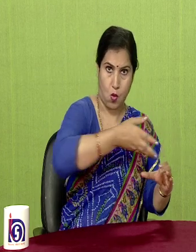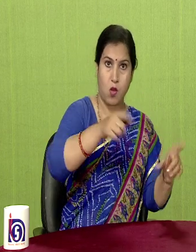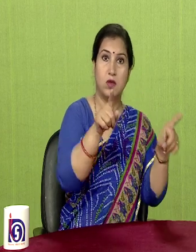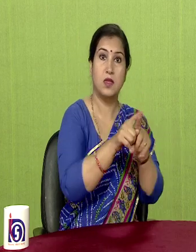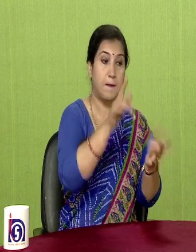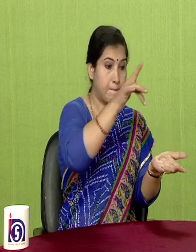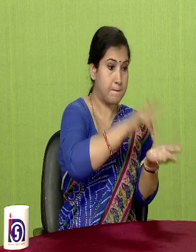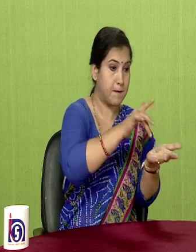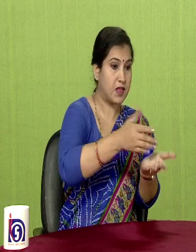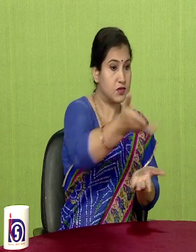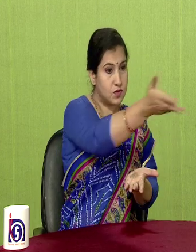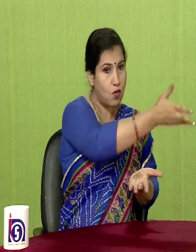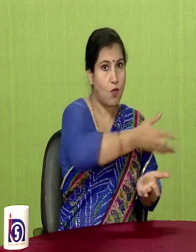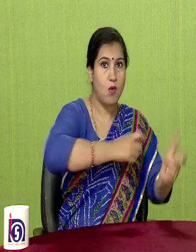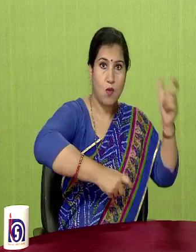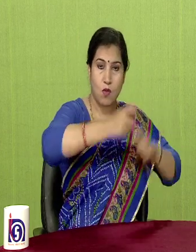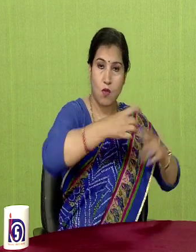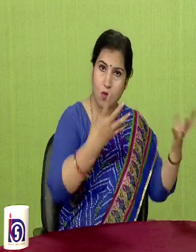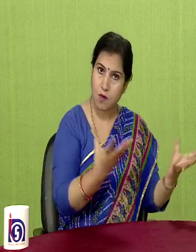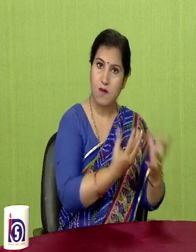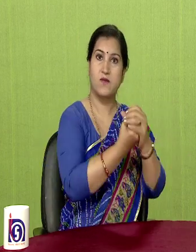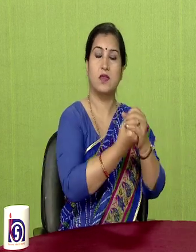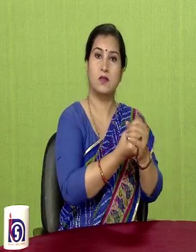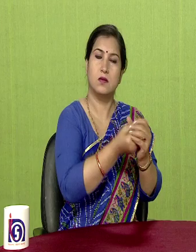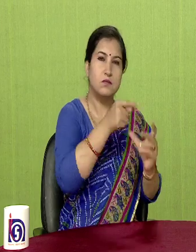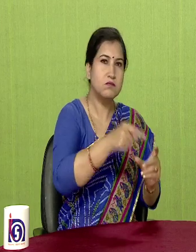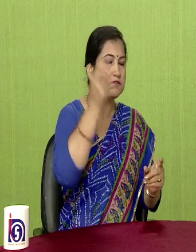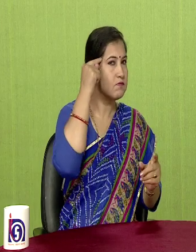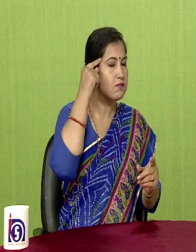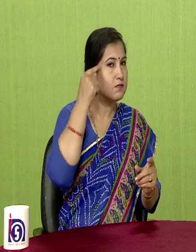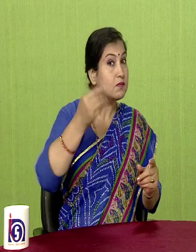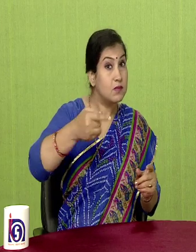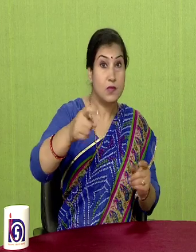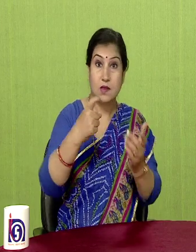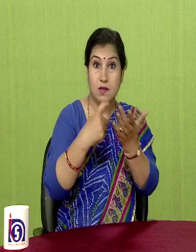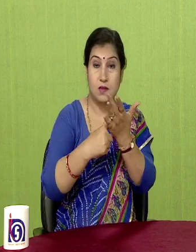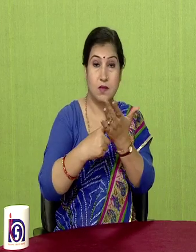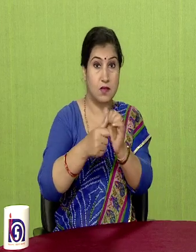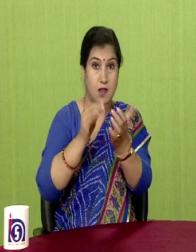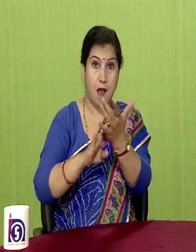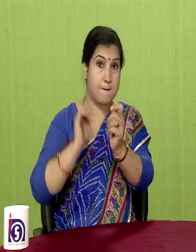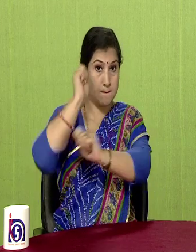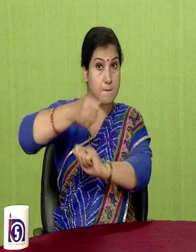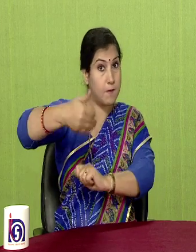साथ लेकर राम को लौटाने के लिए वन की ओर चल पड़े।